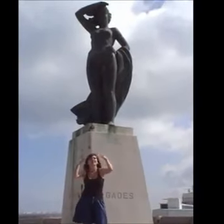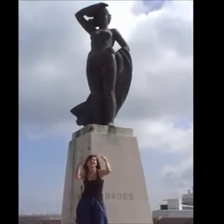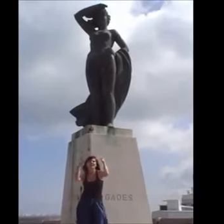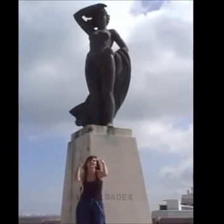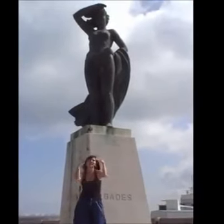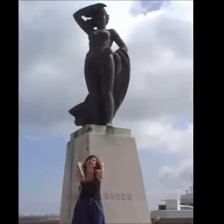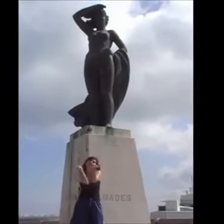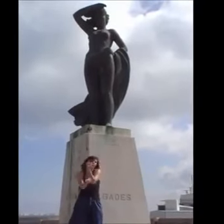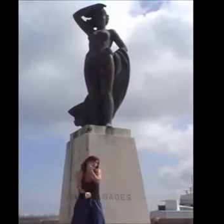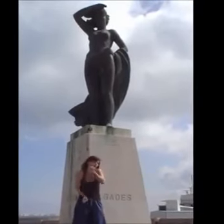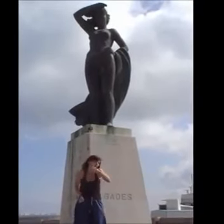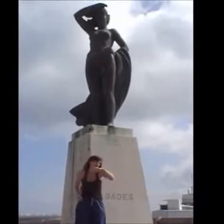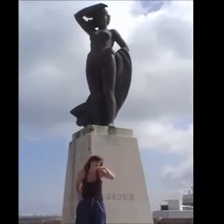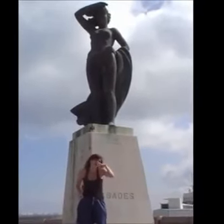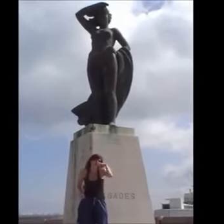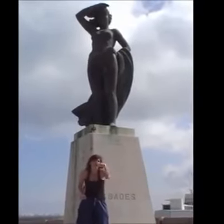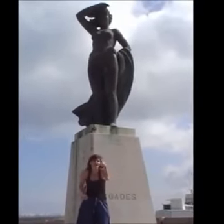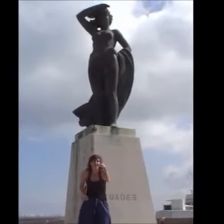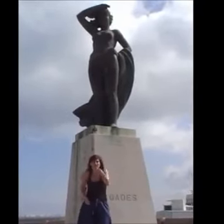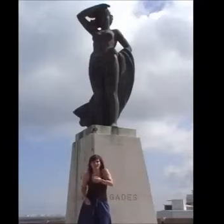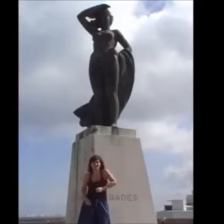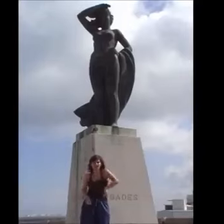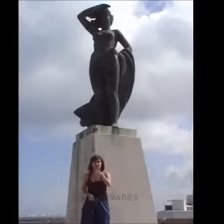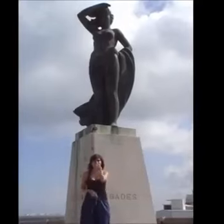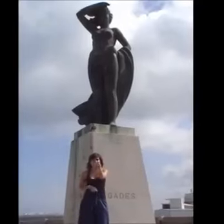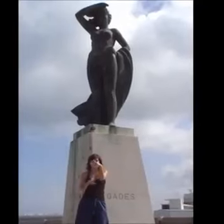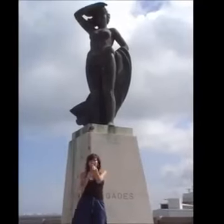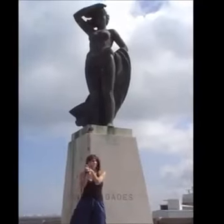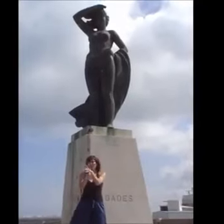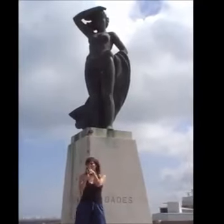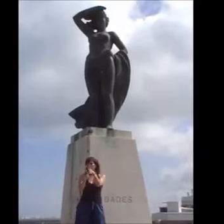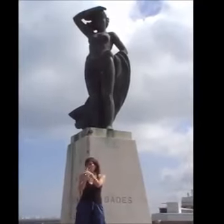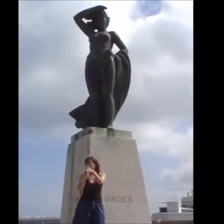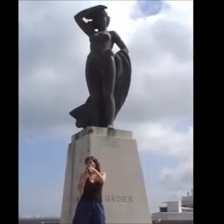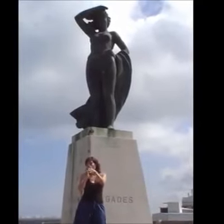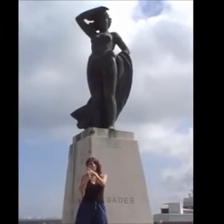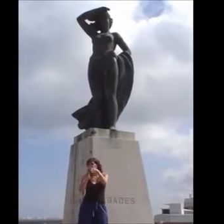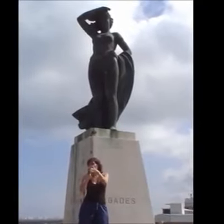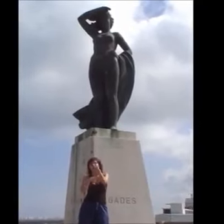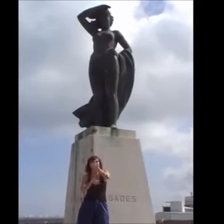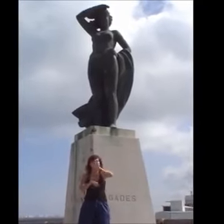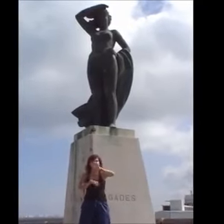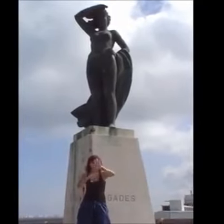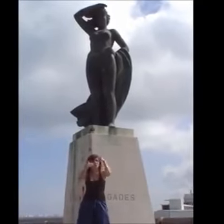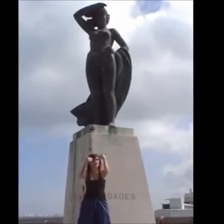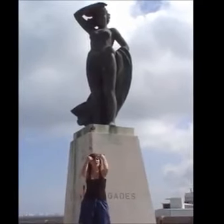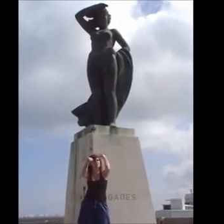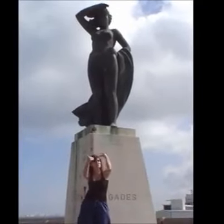¡Ay, dolores! Los palos en tu espalda, la tortura en tu mente